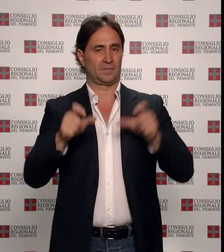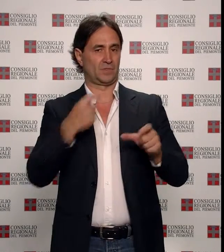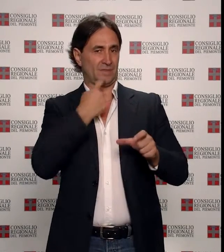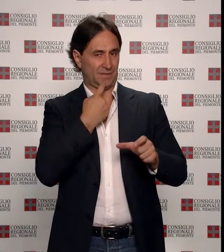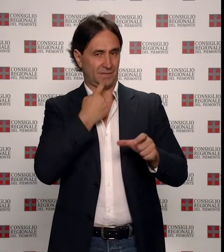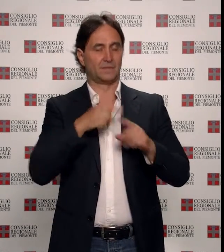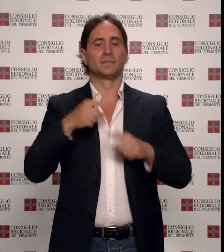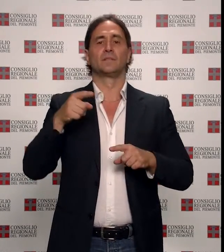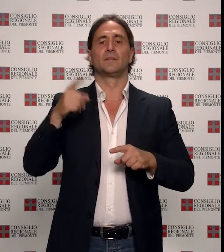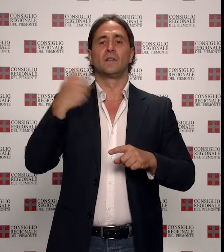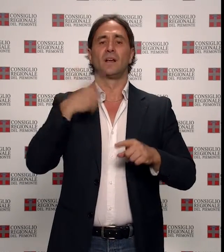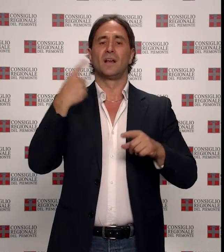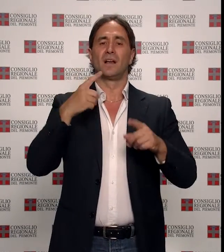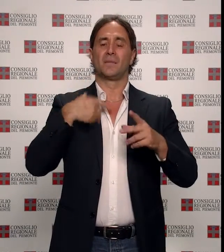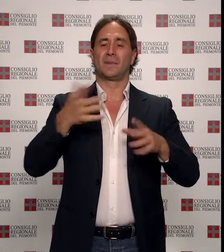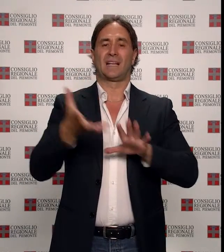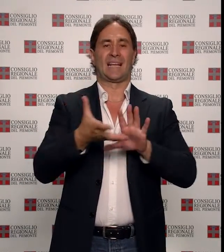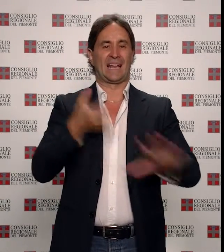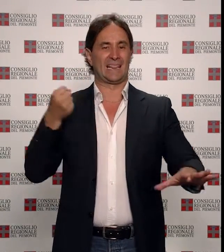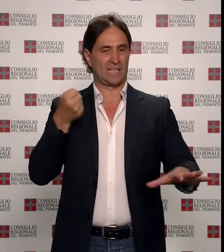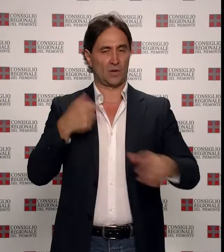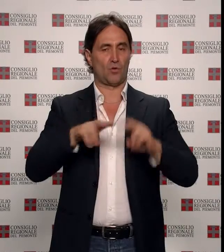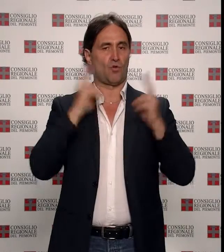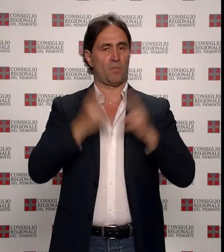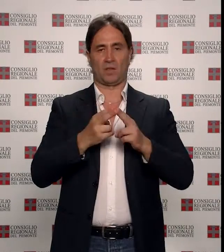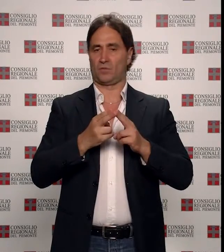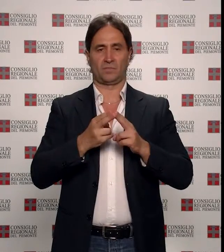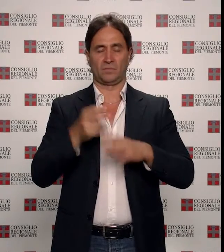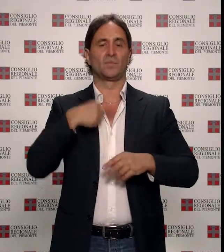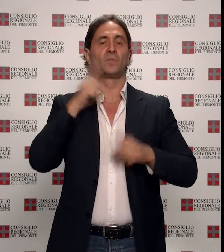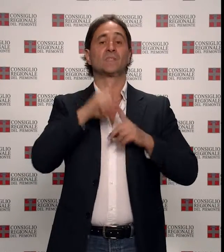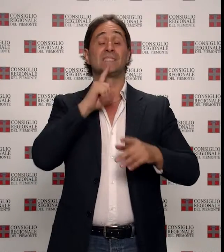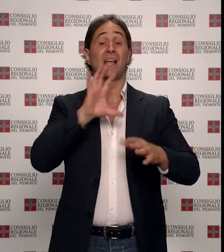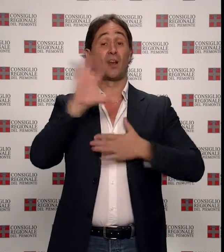disponibilità sul ritiro completo e se ci saranno ricorsi al TAR verranno affrontati.